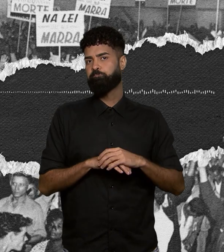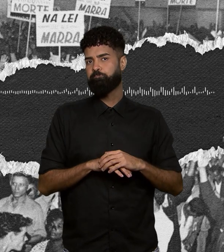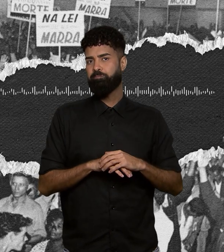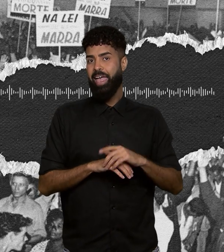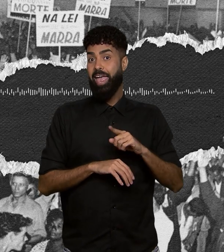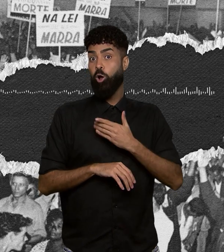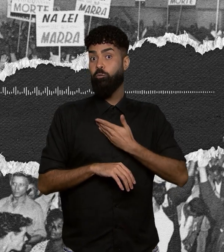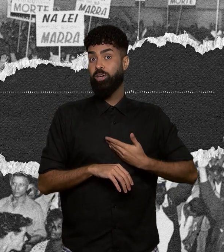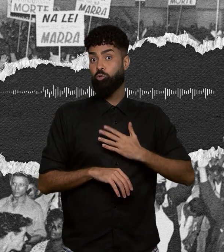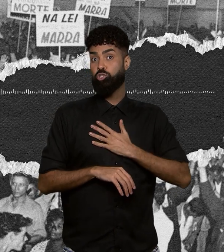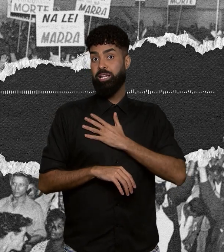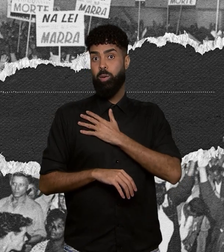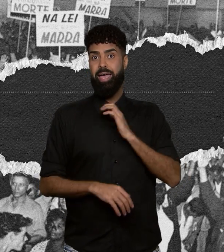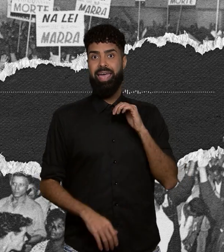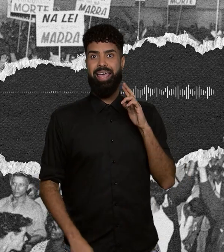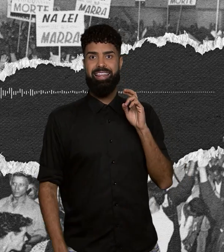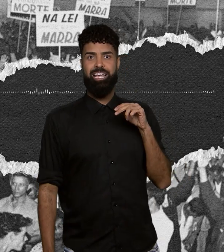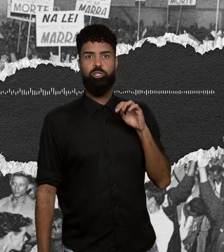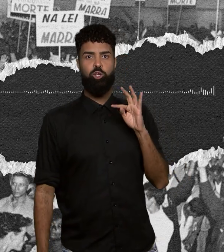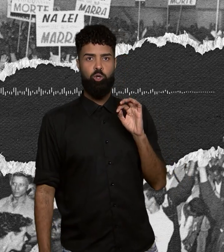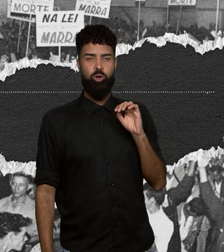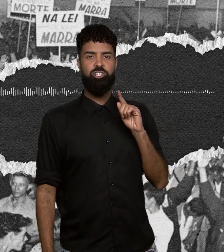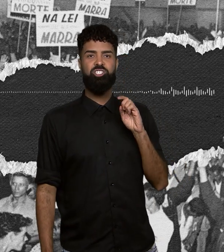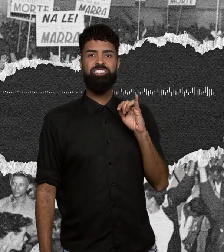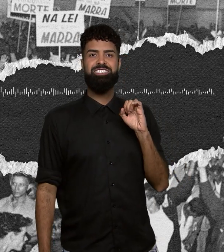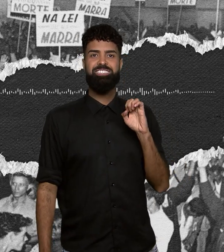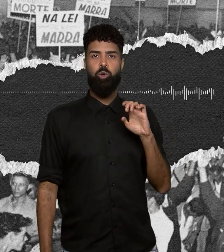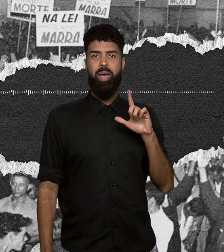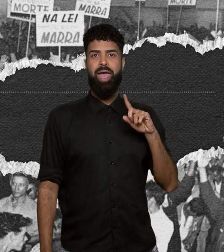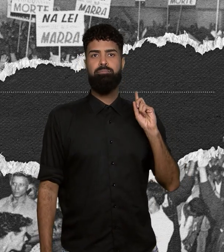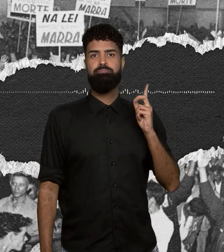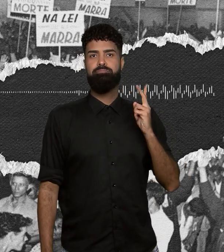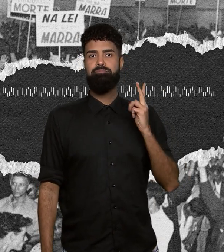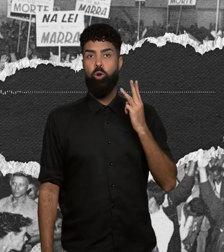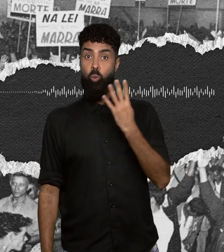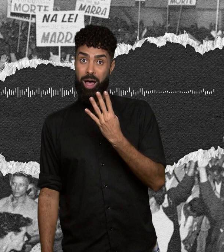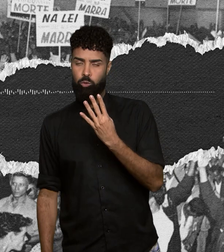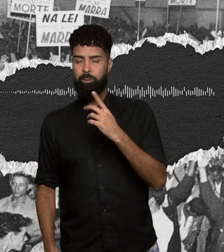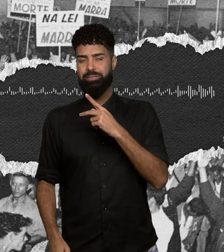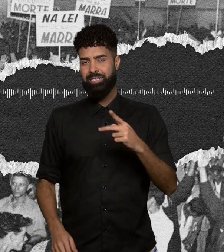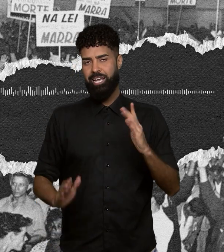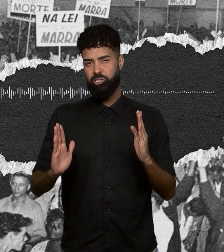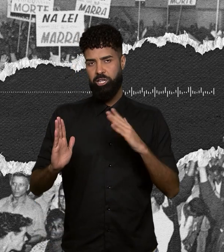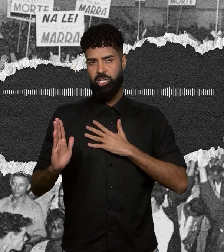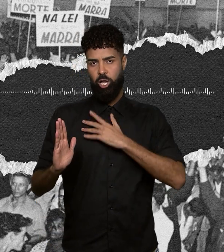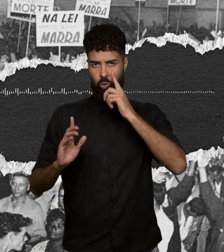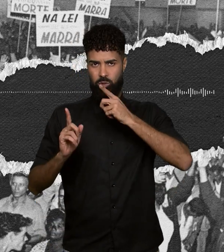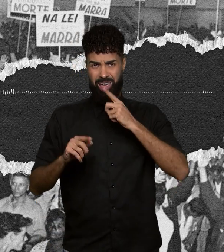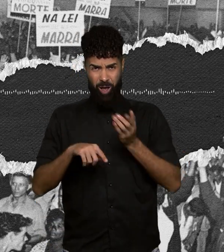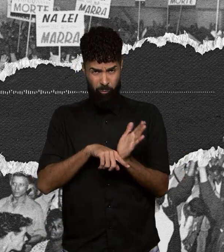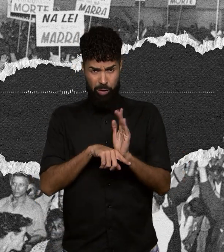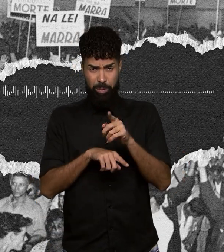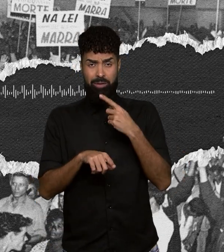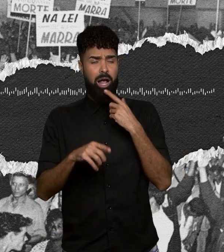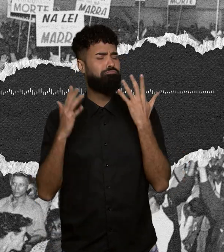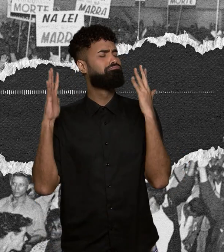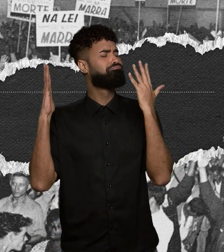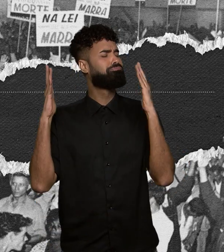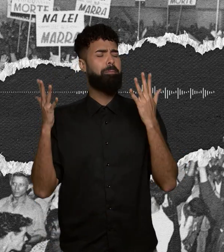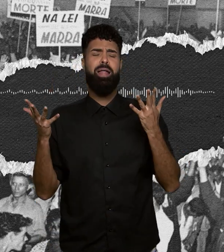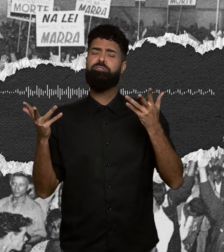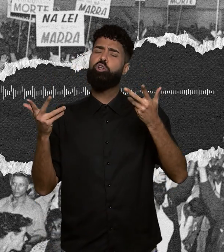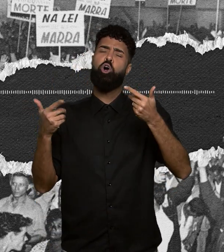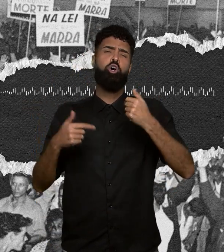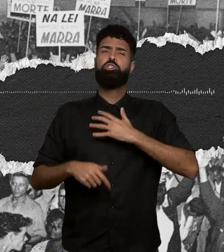no governo do General gisel o quarto presidente da ditadura militar o filme inteiro é uma exaltação à ditadura e para fazer